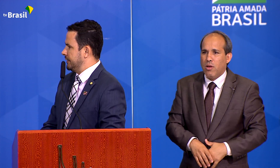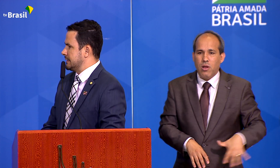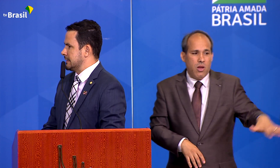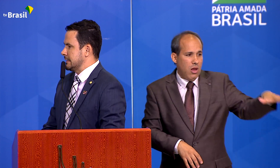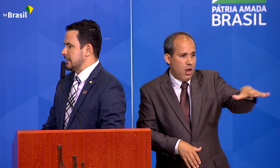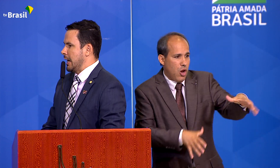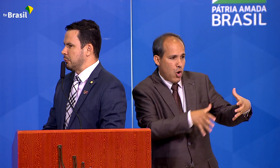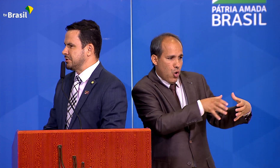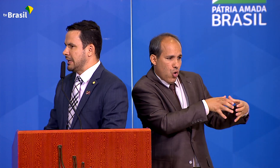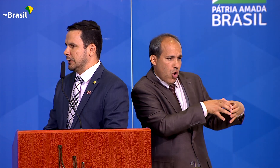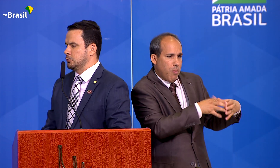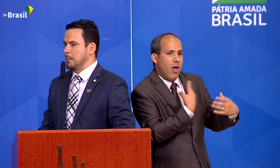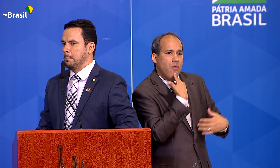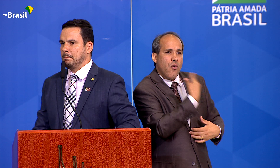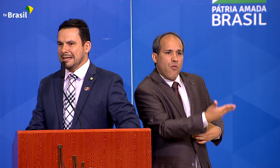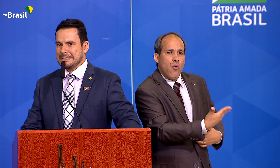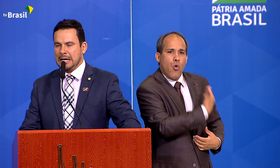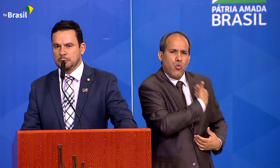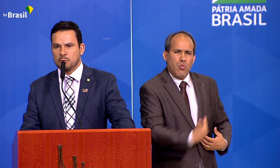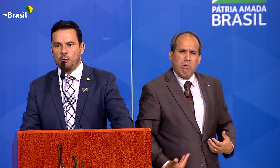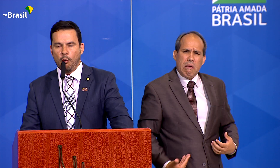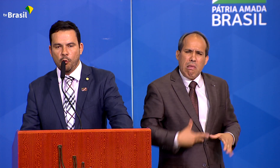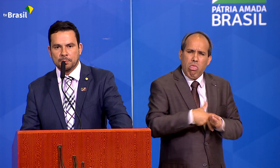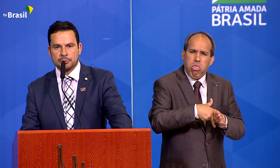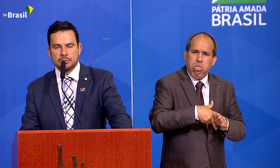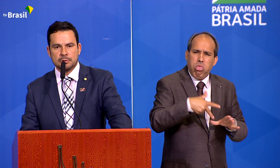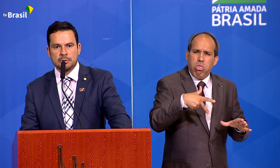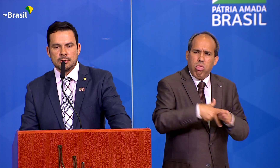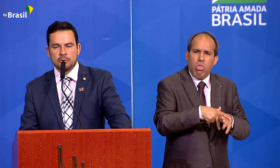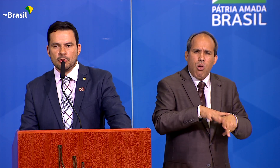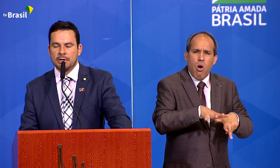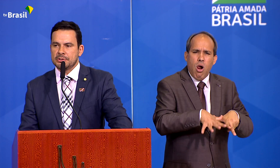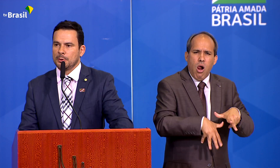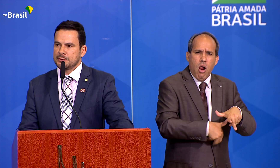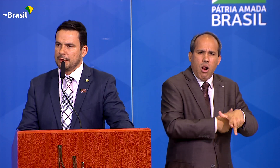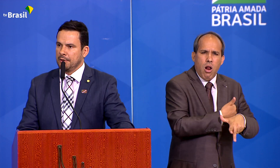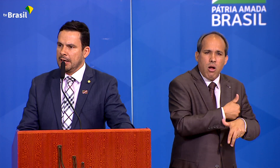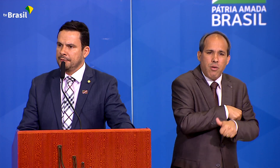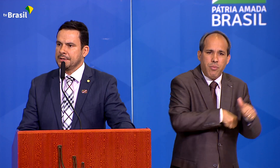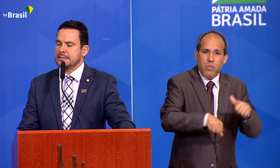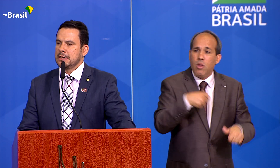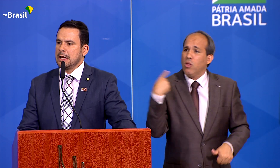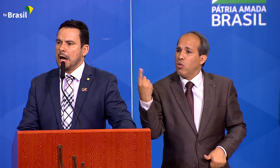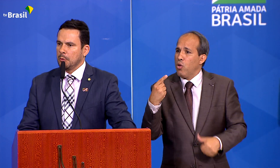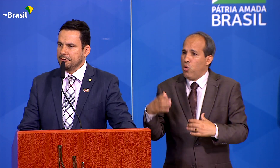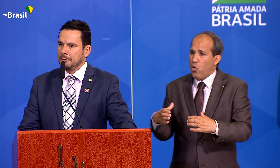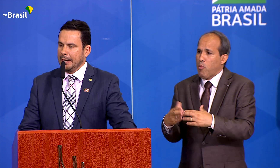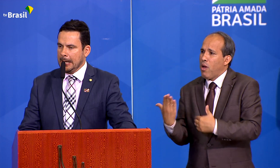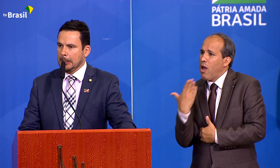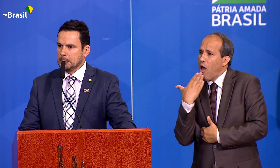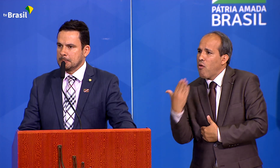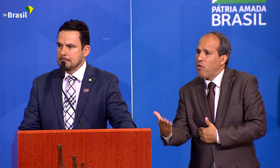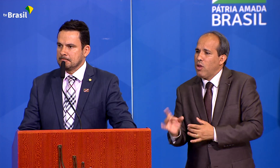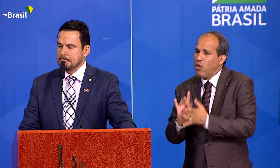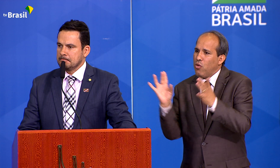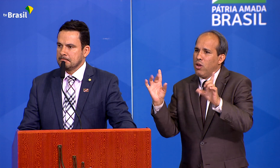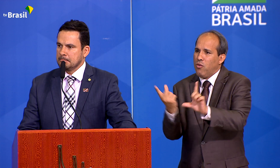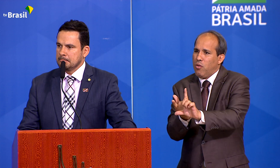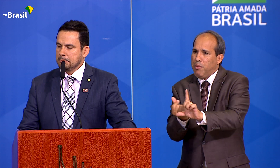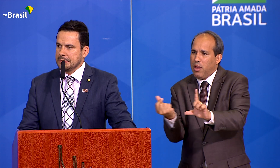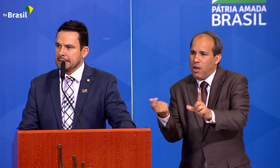favoráveis a um estado pesado corrupto nós somos favoráveis Ao livre